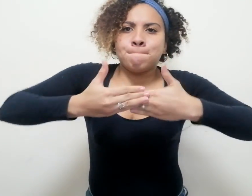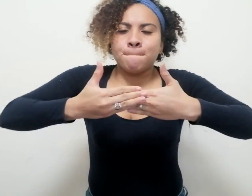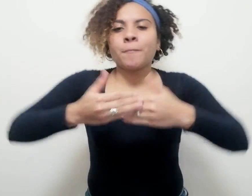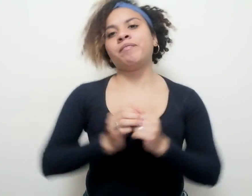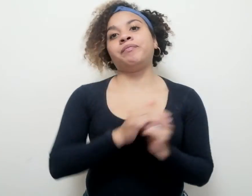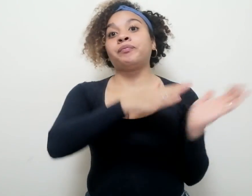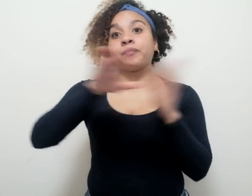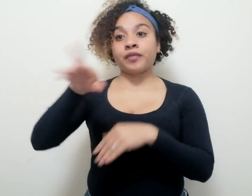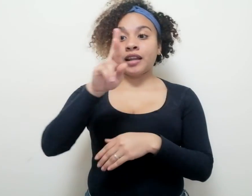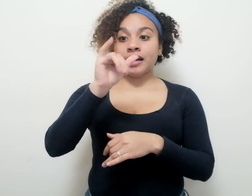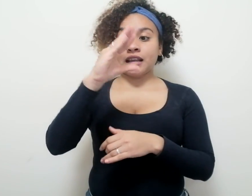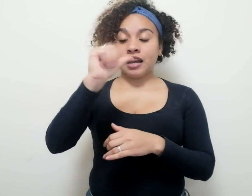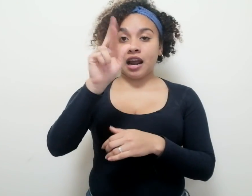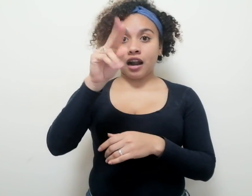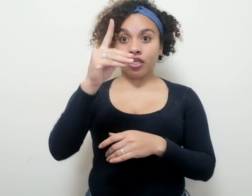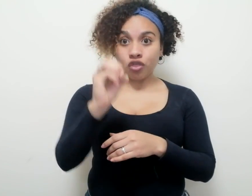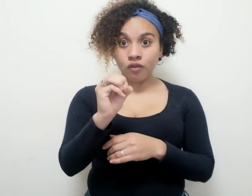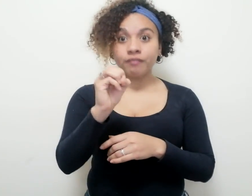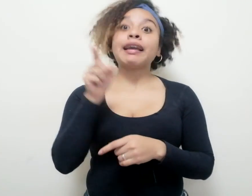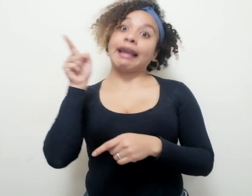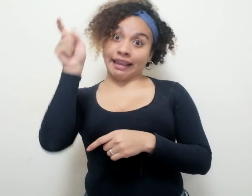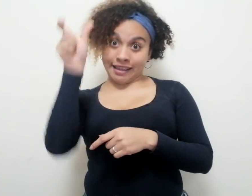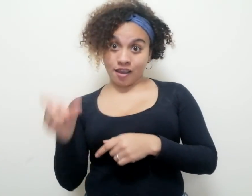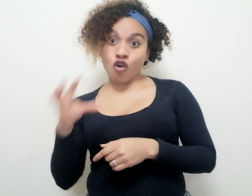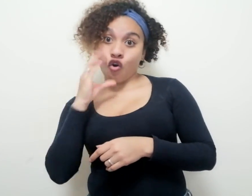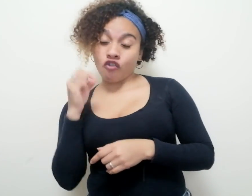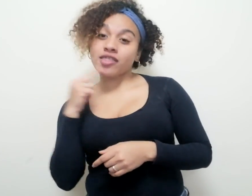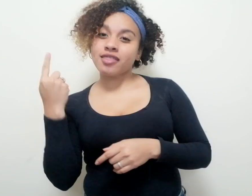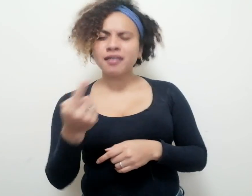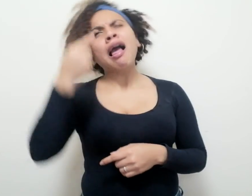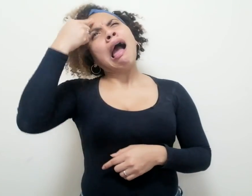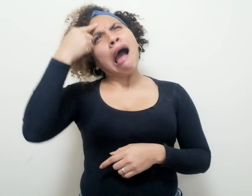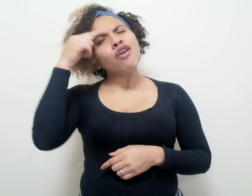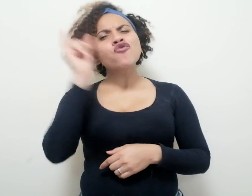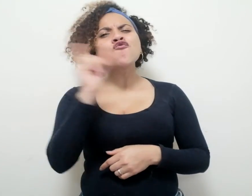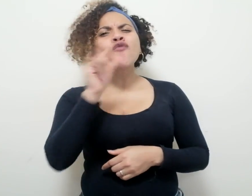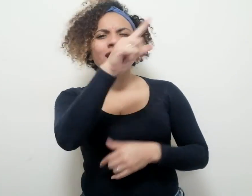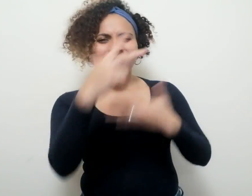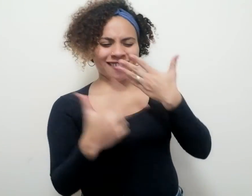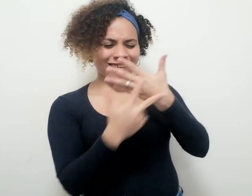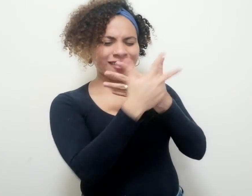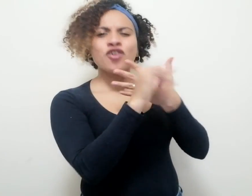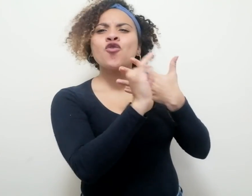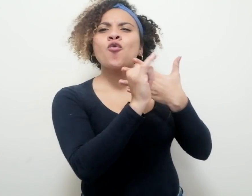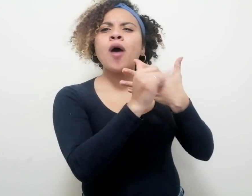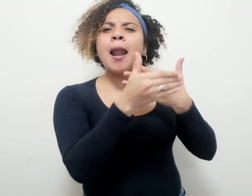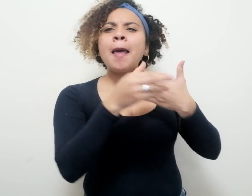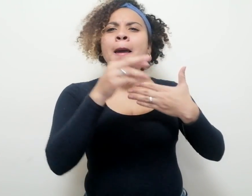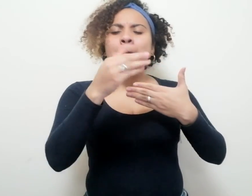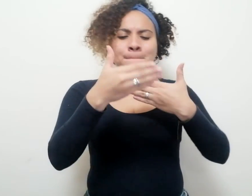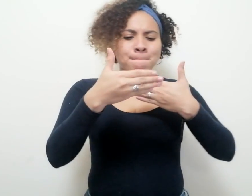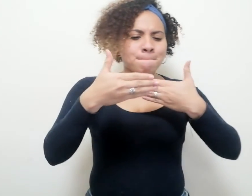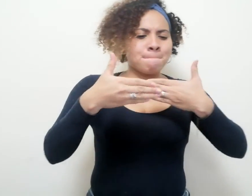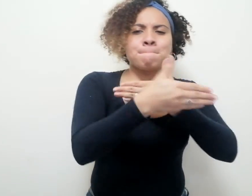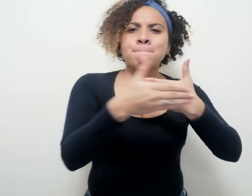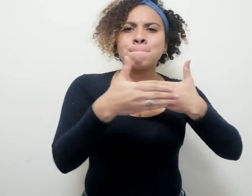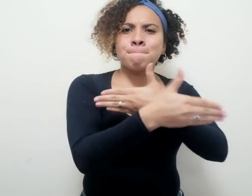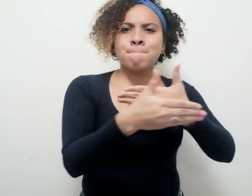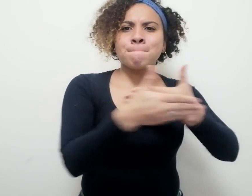Ricardo Silva, en cambio, piensa que es una especie de parapeto, trinchera donde